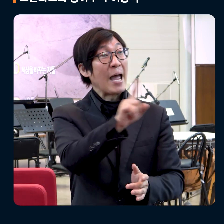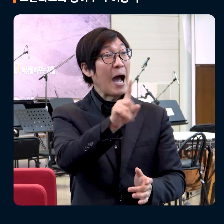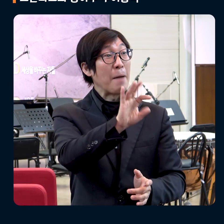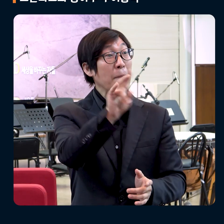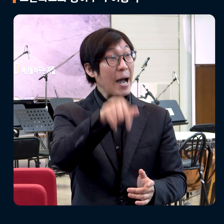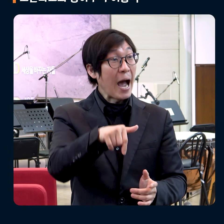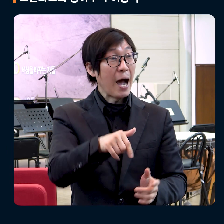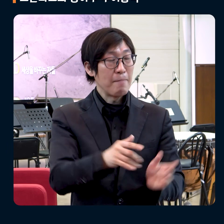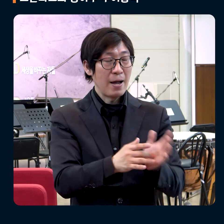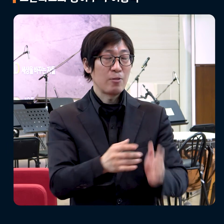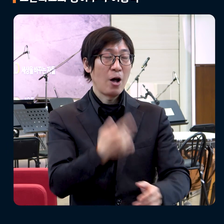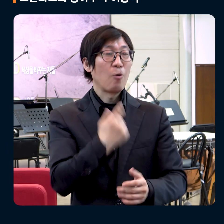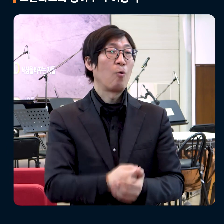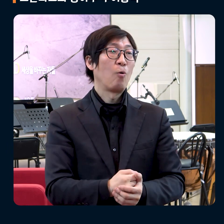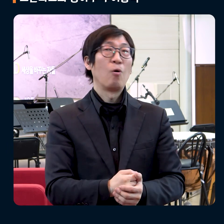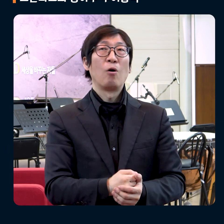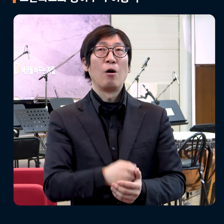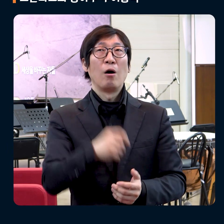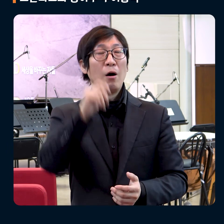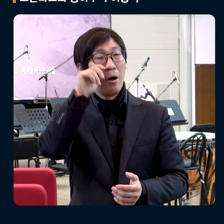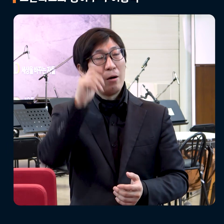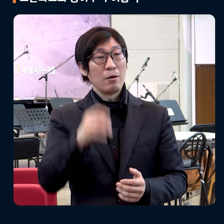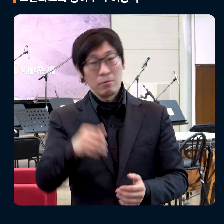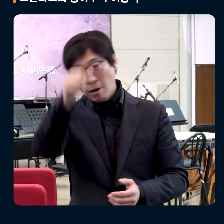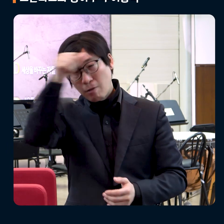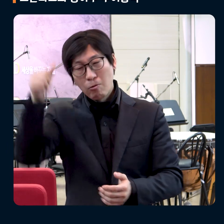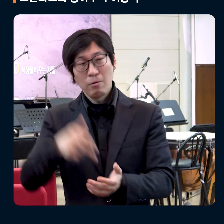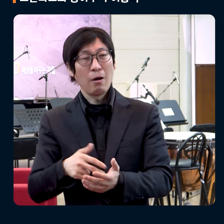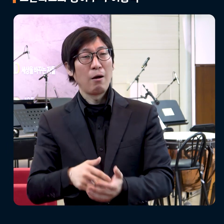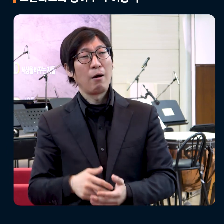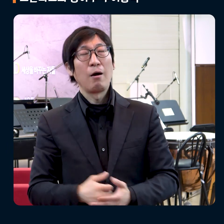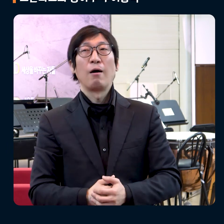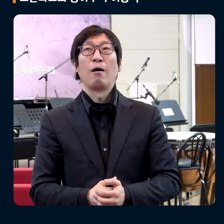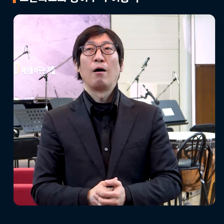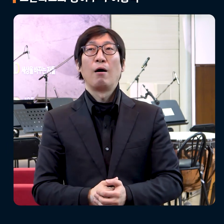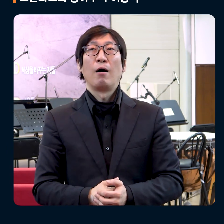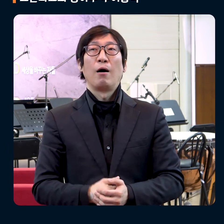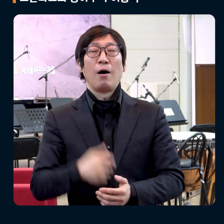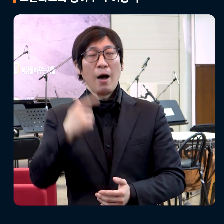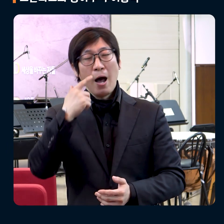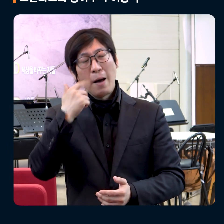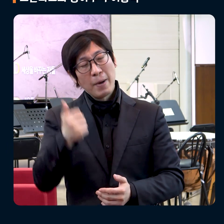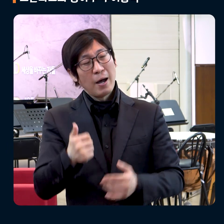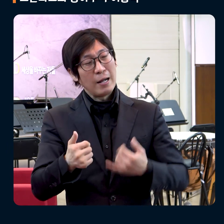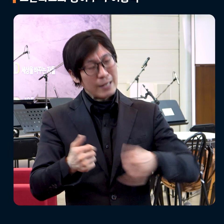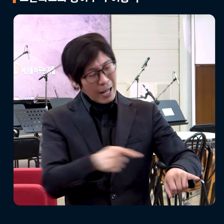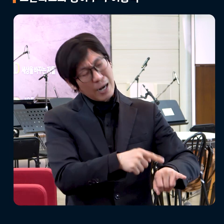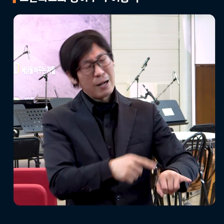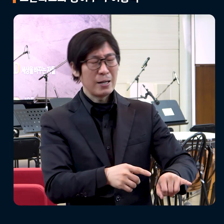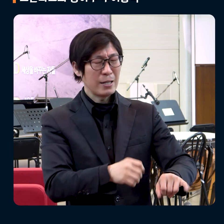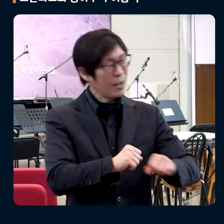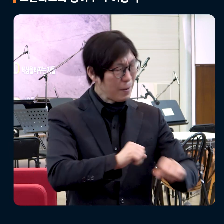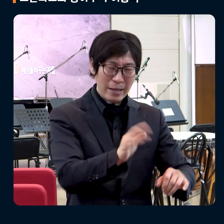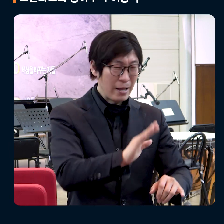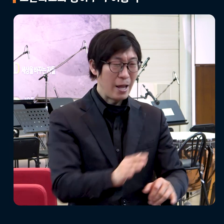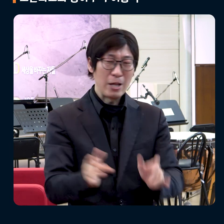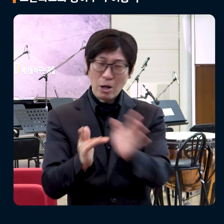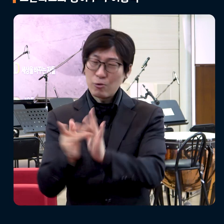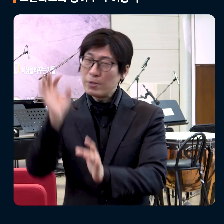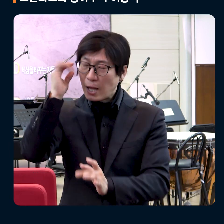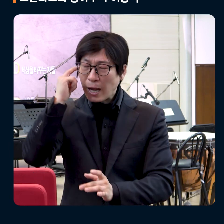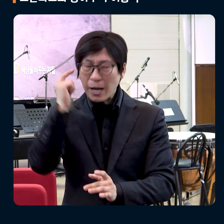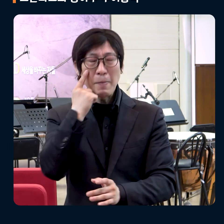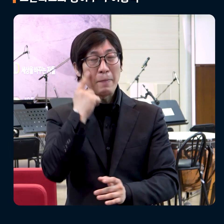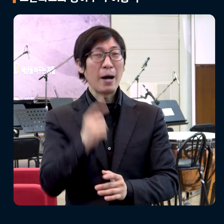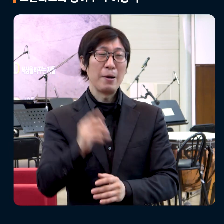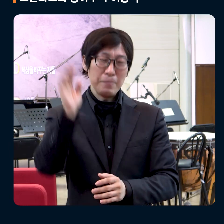합법적이에요. 이 마약도 먹었습니다. 그러니 성적으로 또 난리가 났죠. 아버지가 딸아 그러면 안 된다,